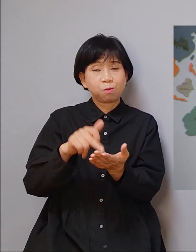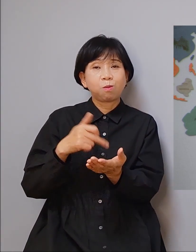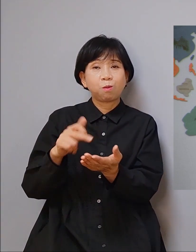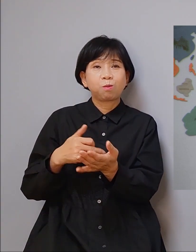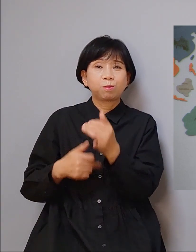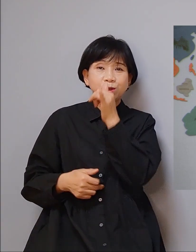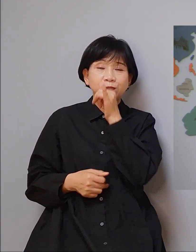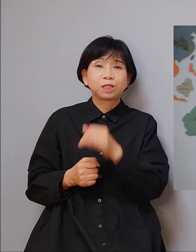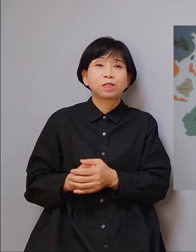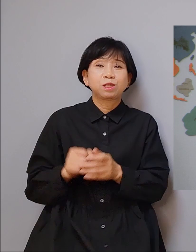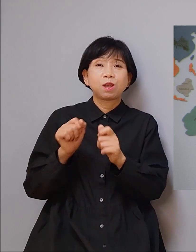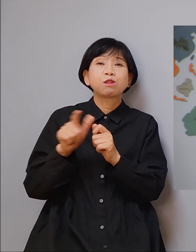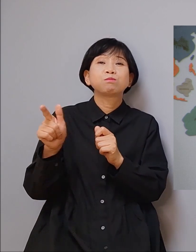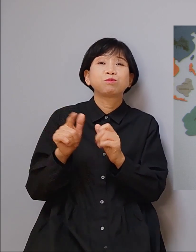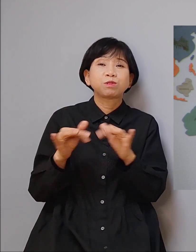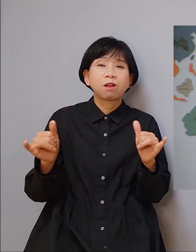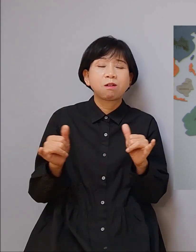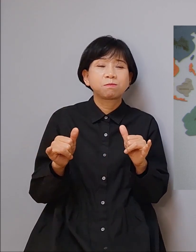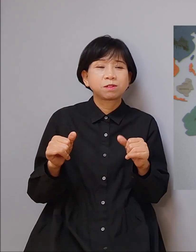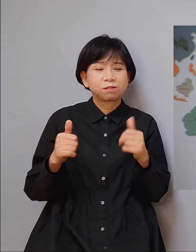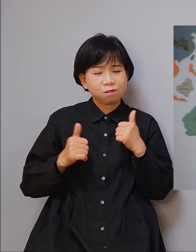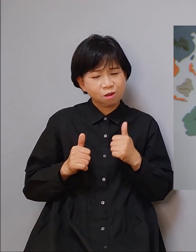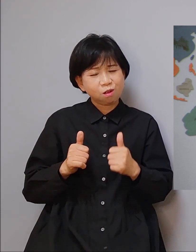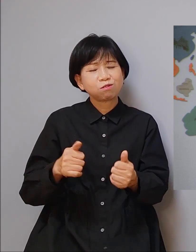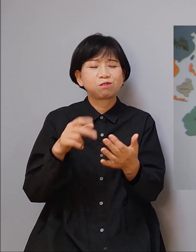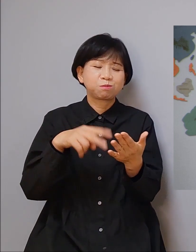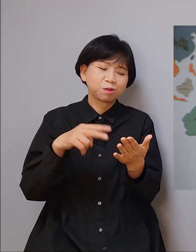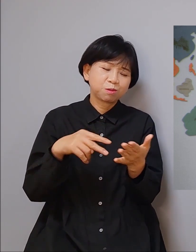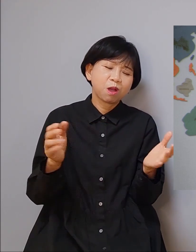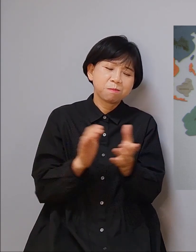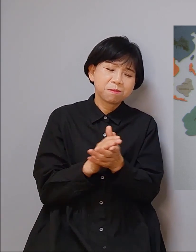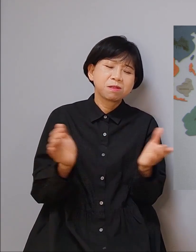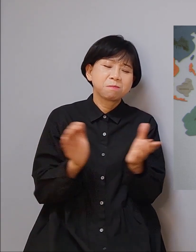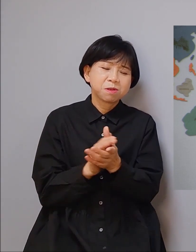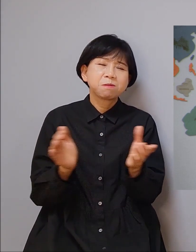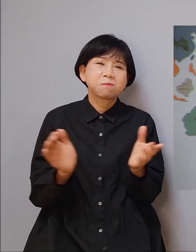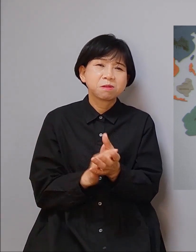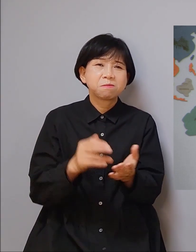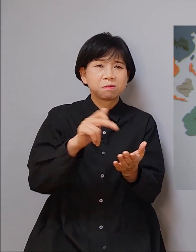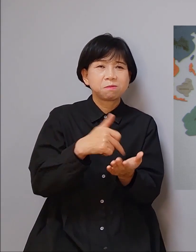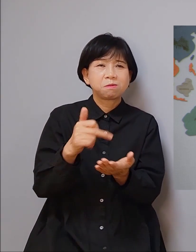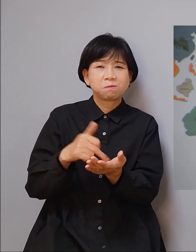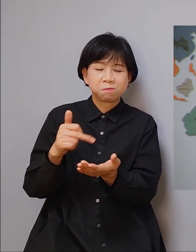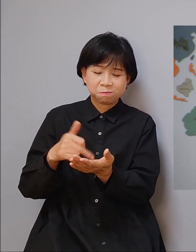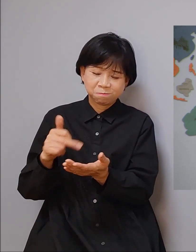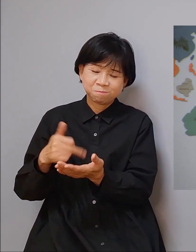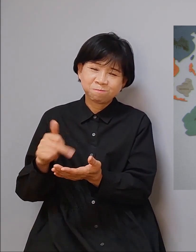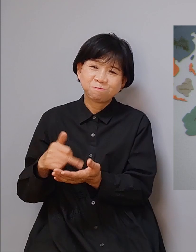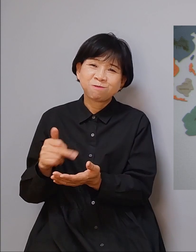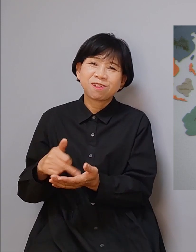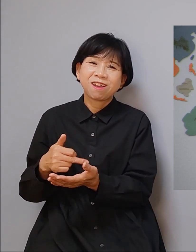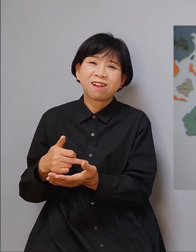거반 대부분 다 성경을 읽으시고 아멘 아멘 아멘 아멘 아멘 아멘 아멘. 네.